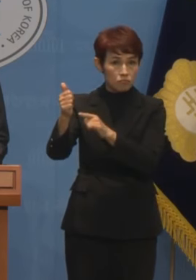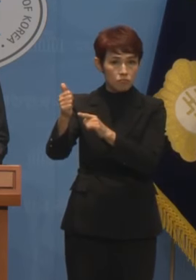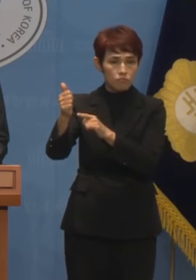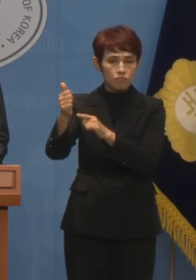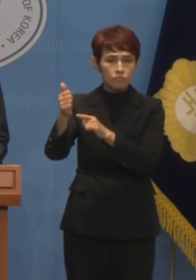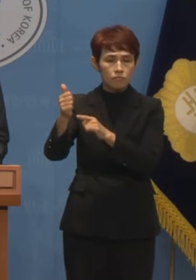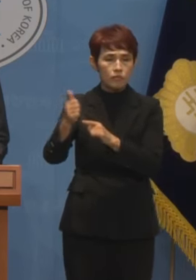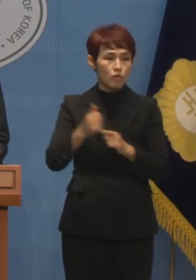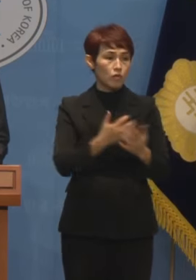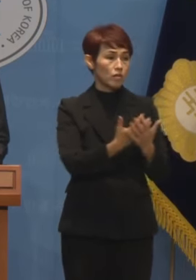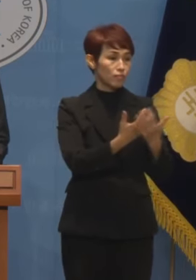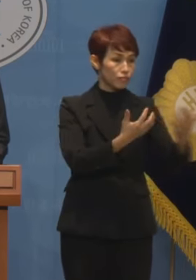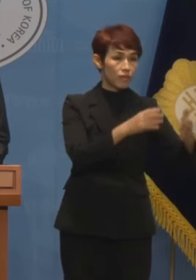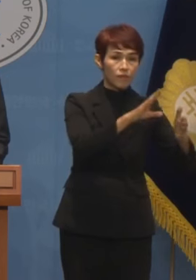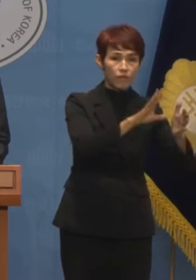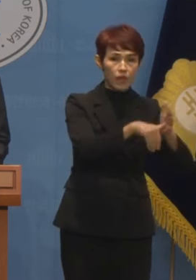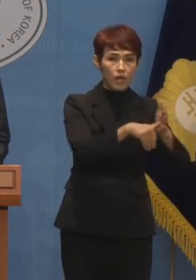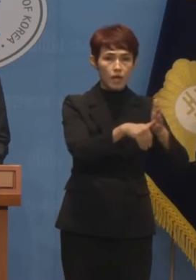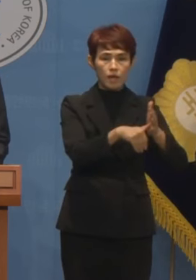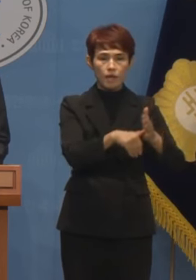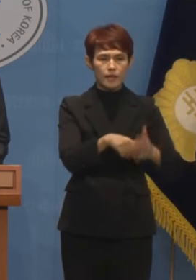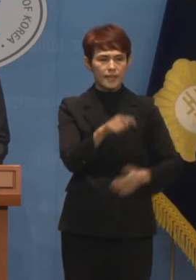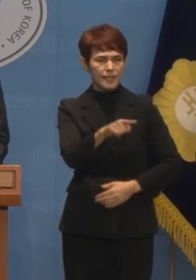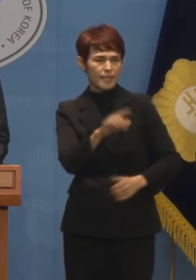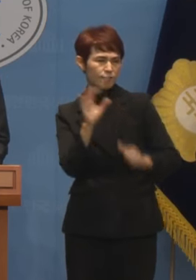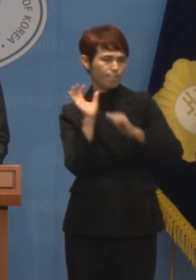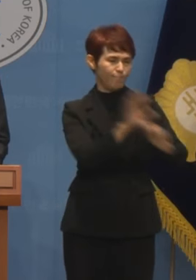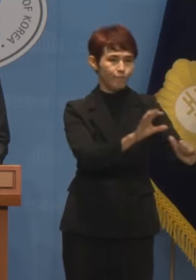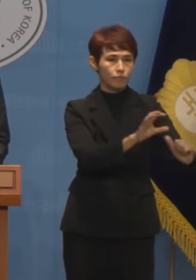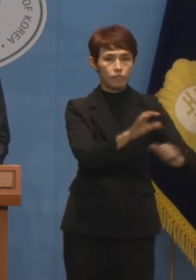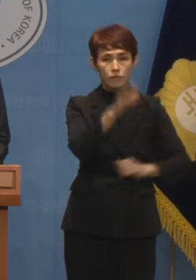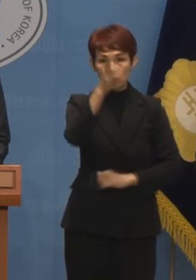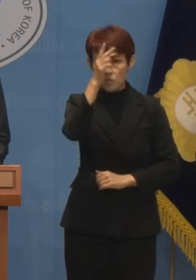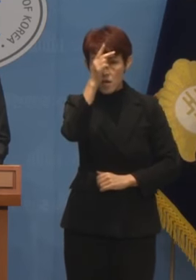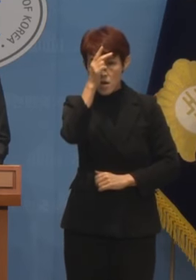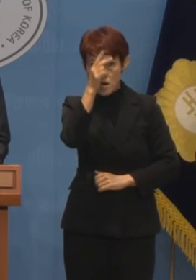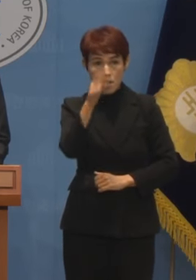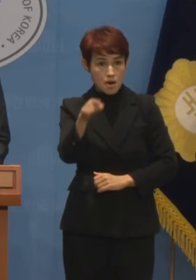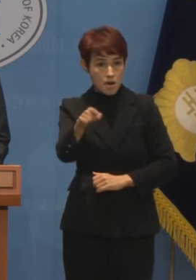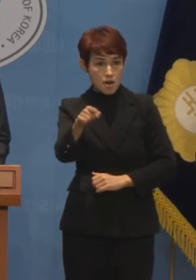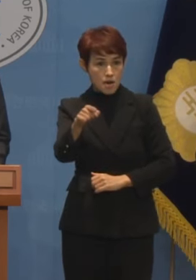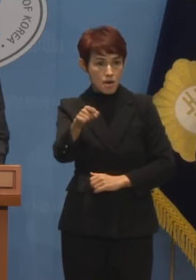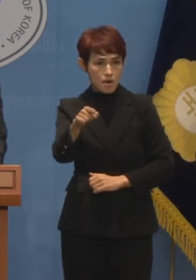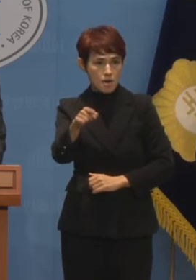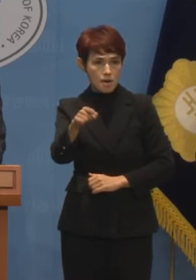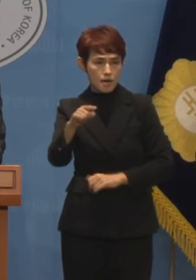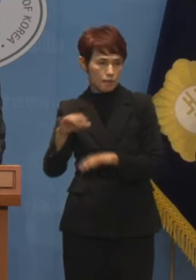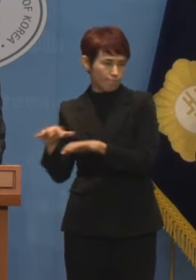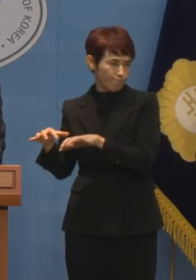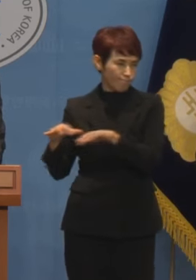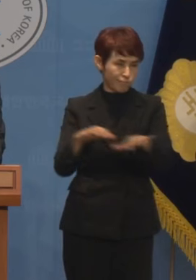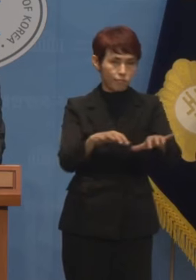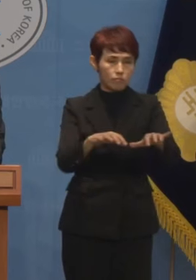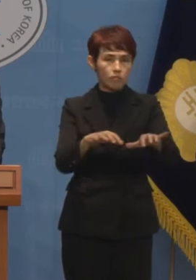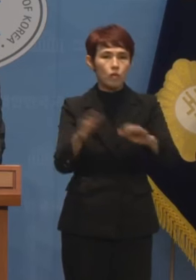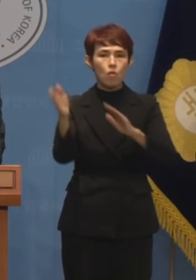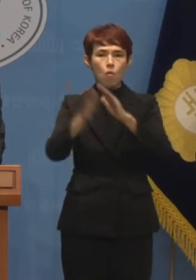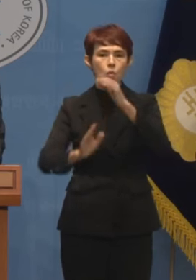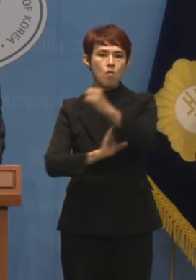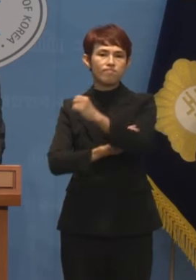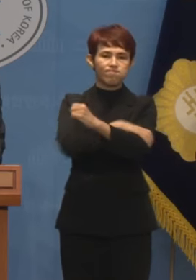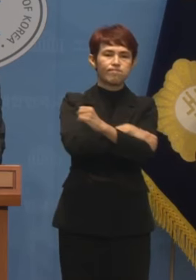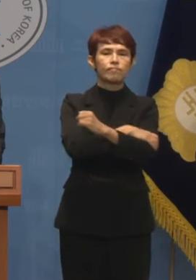집회 당시에 과도한 진압 명령을 내리고 기동대원들은 이를 집행하는 방법으로 공권력을